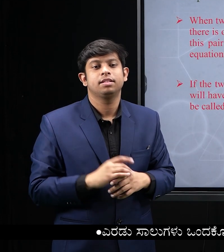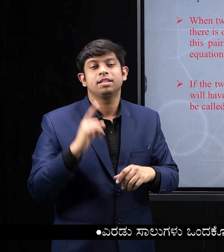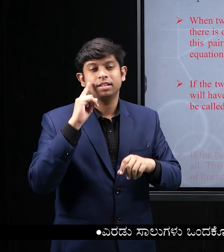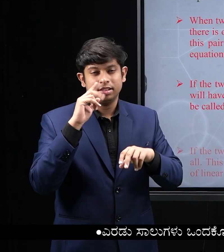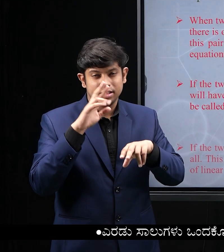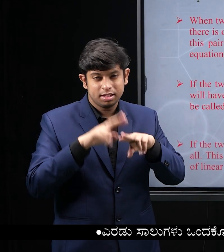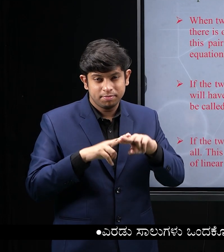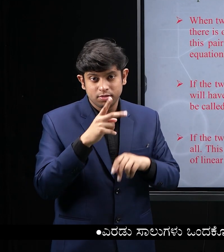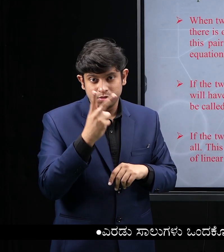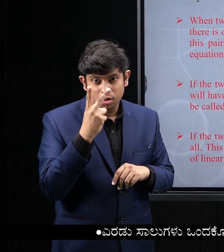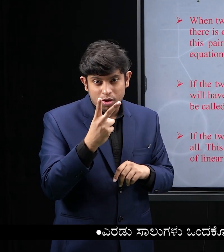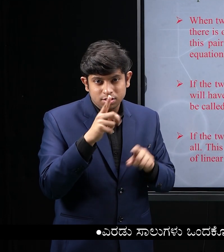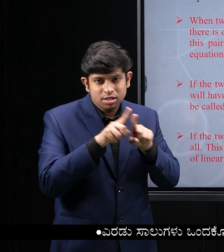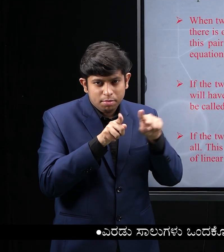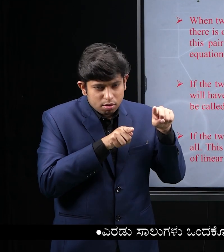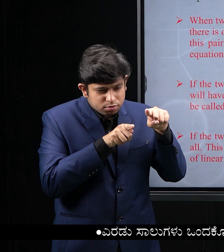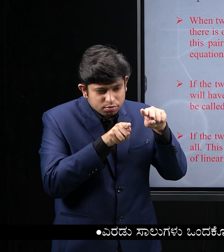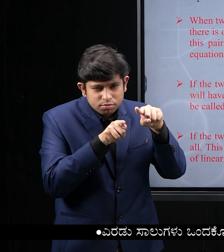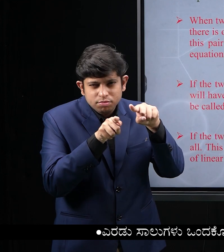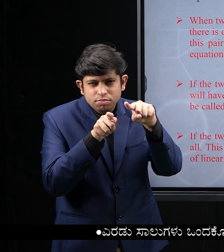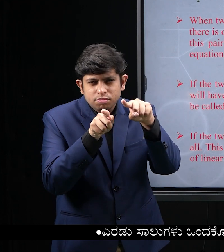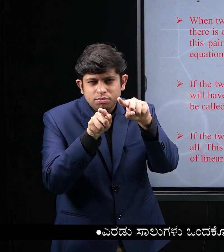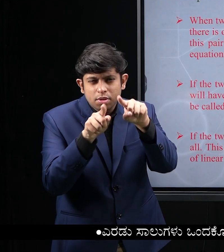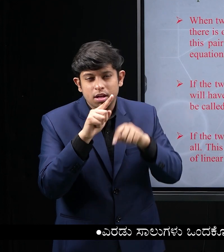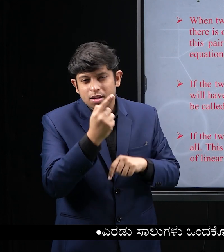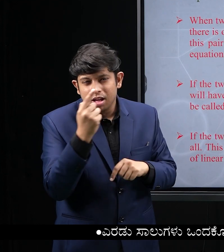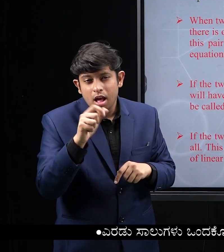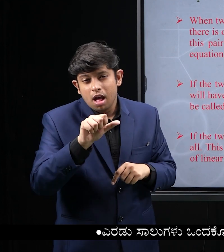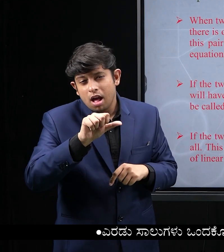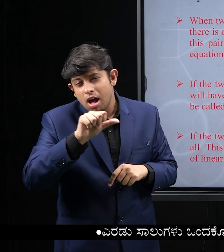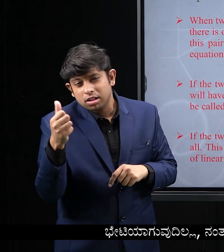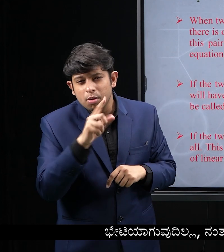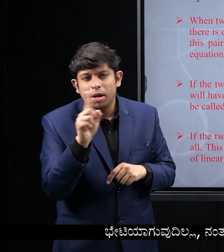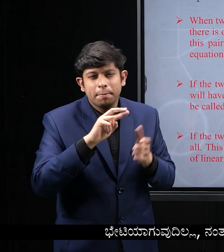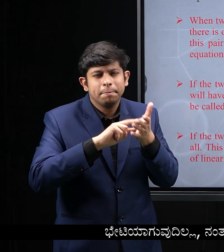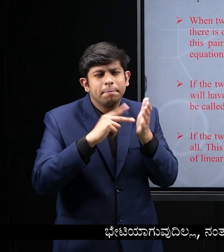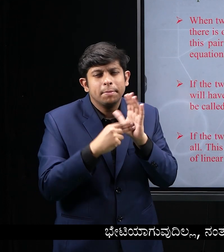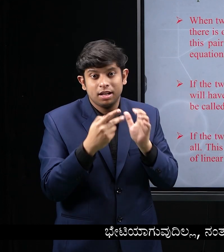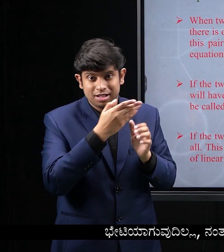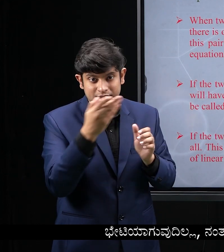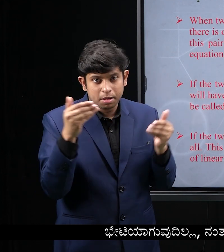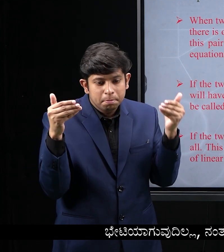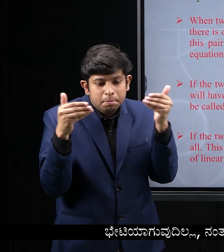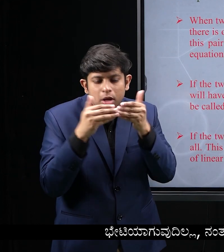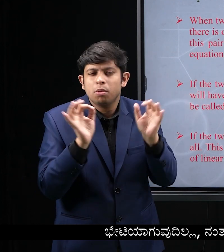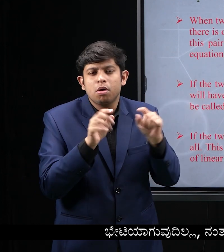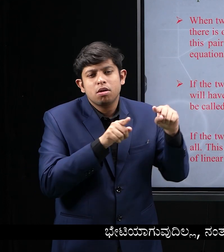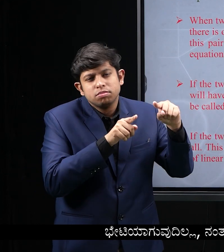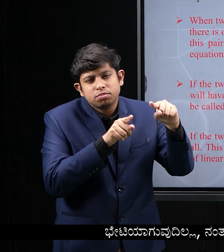ಎರಡು ಸಾಲುಗಳು ಒಂದಕ್ಕೊಂದು ಸಮಾನಾಂತರವಾಗಿದ್ದರೆ ಅಂದರೆ ಅವುಗಳು ಬೇಡಿಯಾಗುವುದಿಲ್ಲ. ನಂತರ ಎರಡು ರೇಖೀಯ